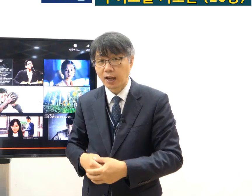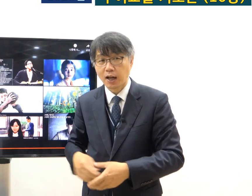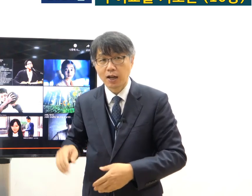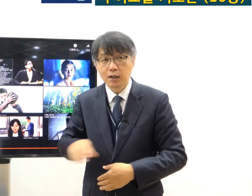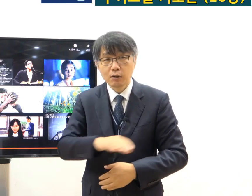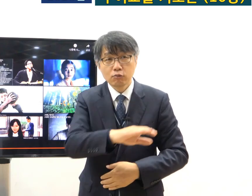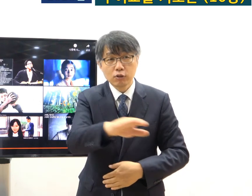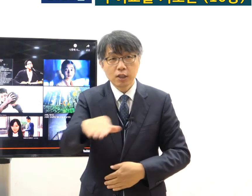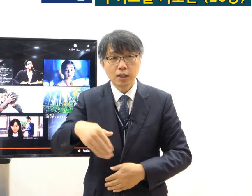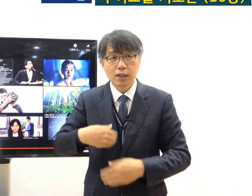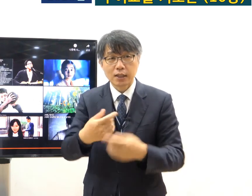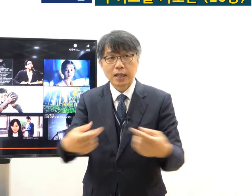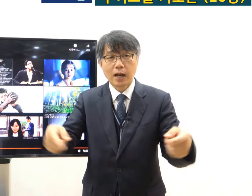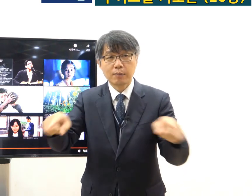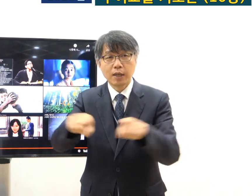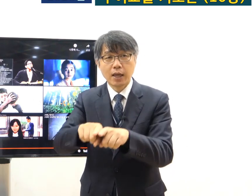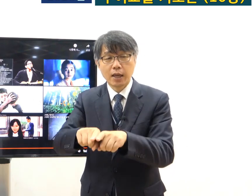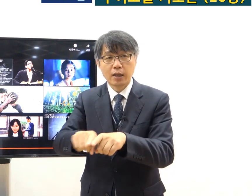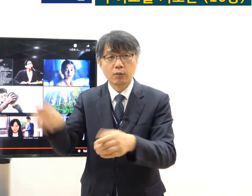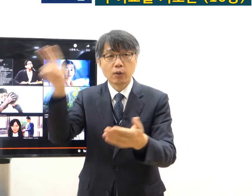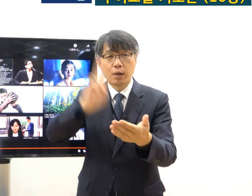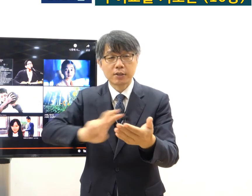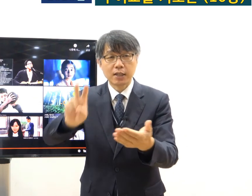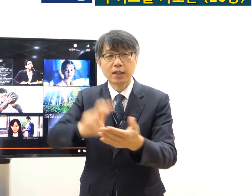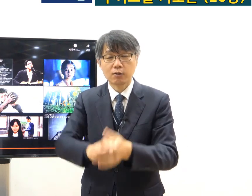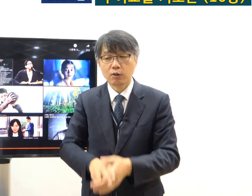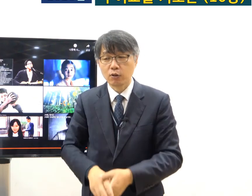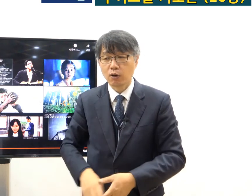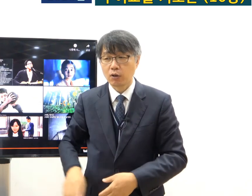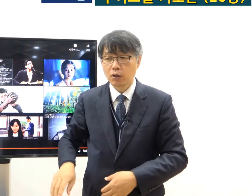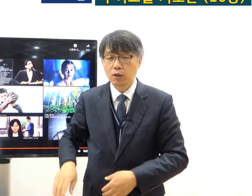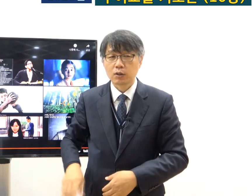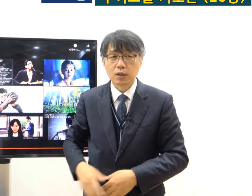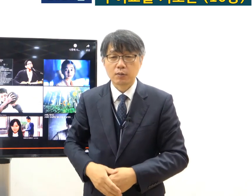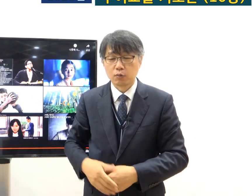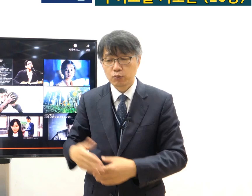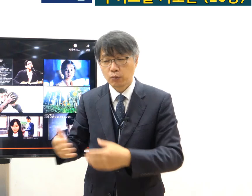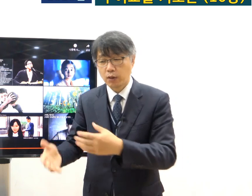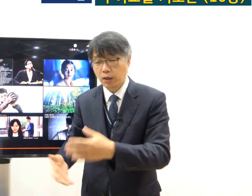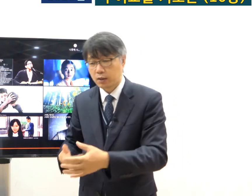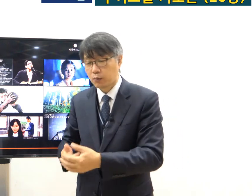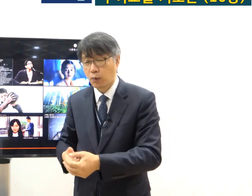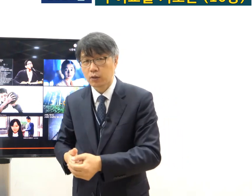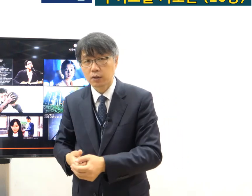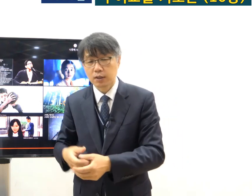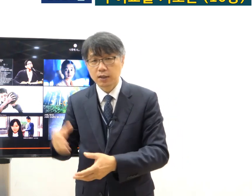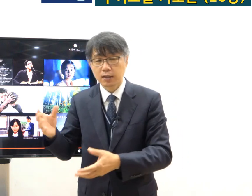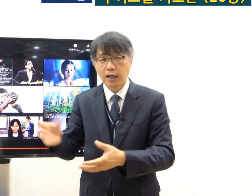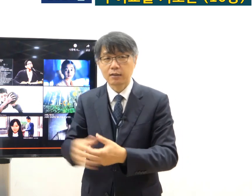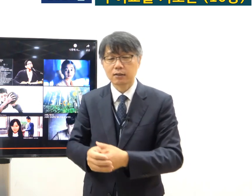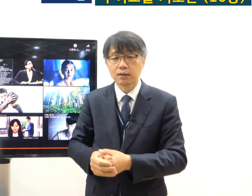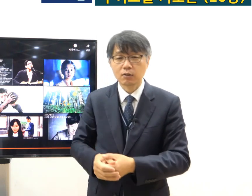노래합시다. 우리 다 함께 노래합시다. 이렇게 해도 되고요. 이제 수어에 있는 이제 단어를 그대로